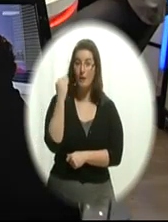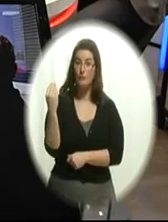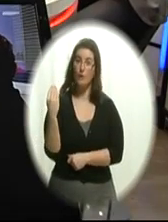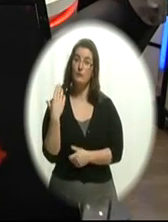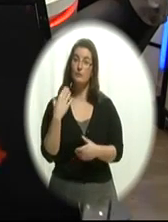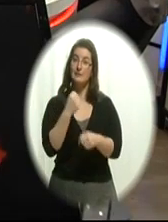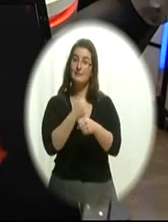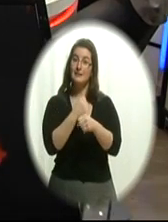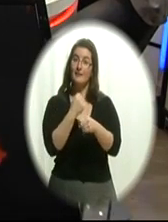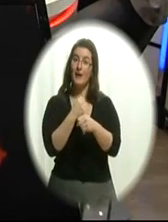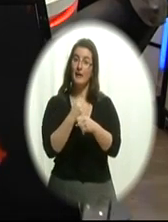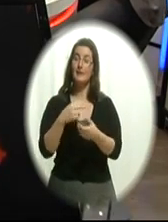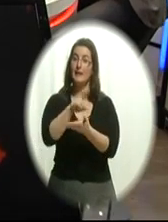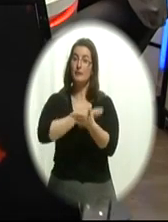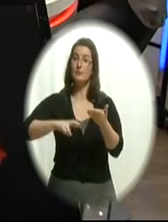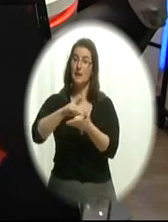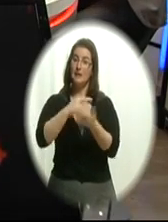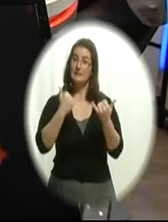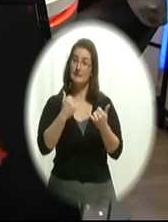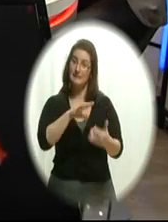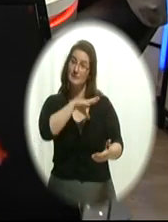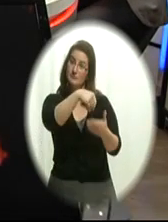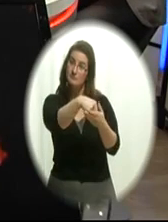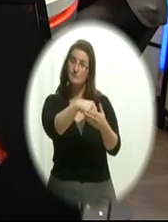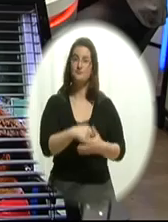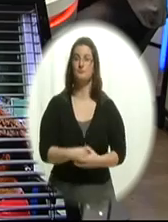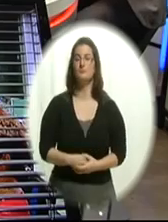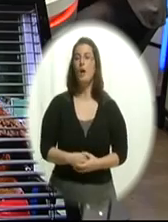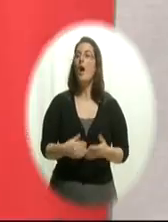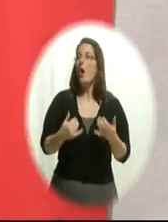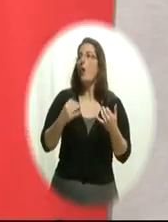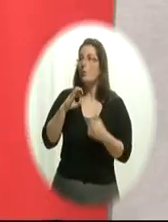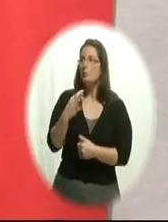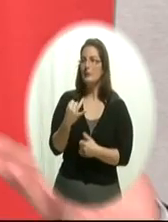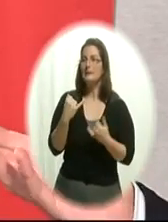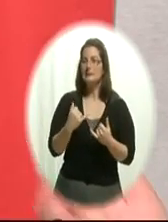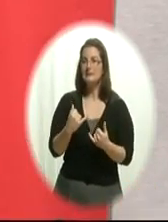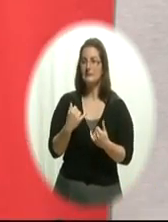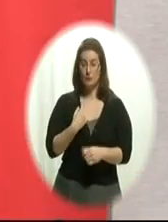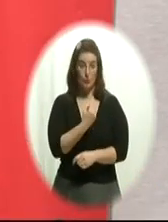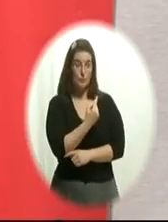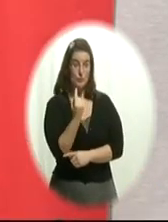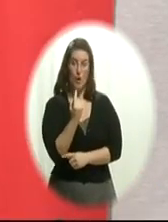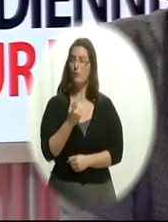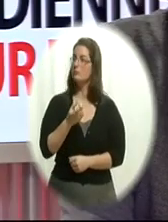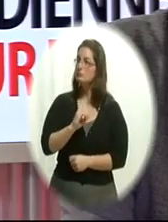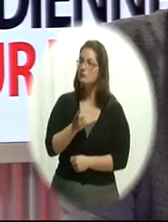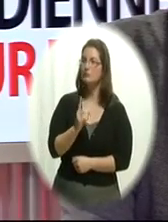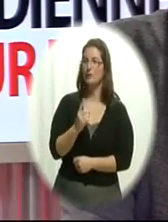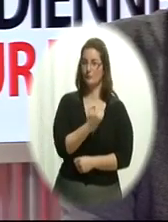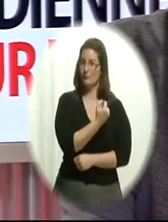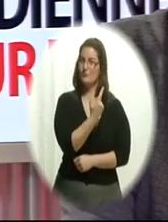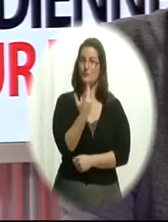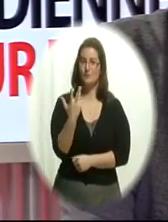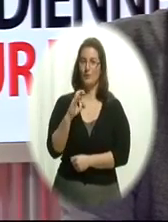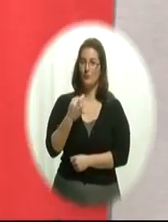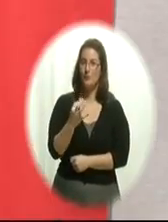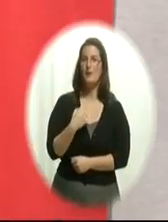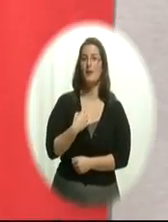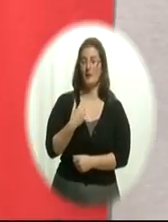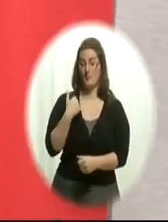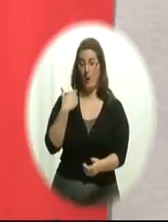votre délégation régionale Haute-Normandie ? Dans la délégation, oui, il y a d'autres personnes. Il n'est pas le seul. Non, il n'est pas le seul du tout. Et j'ai connu